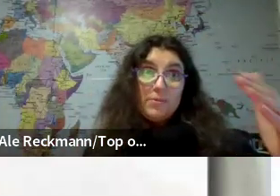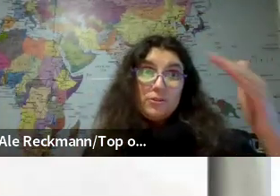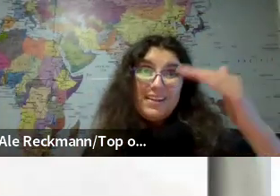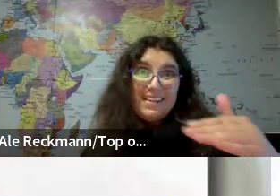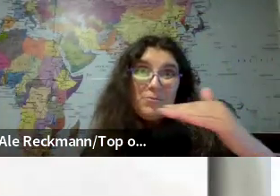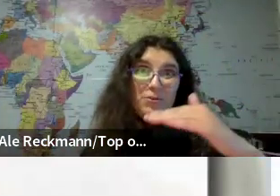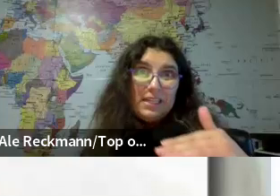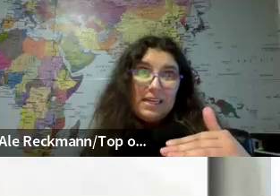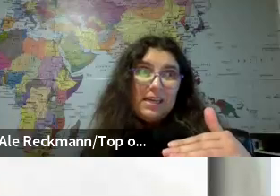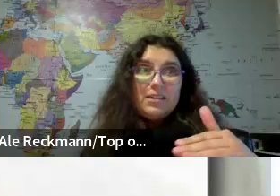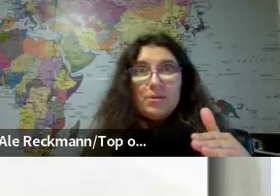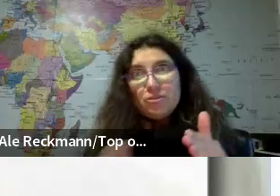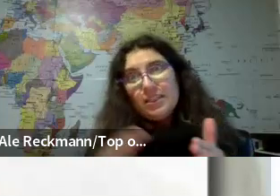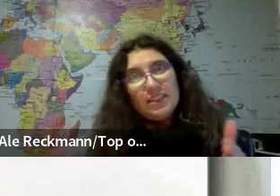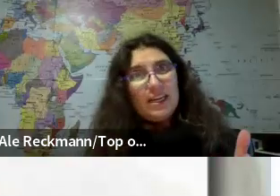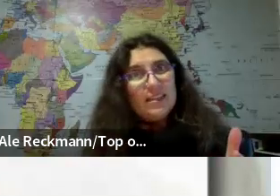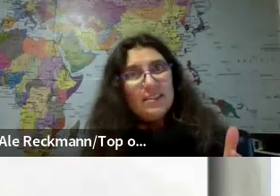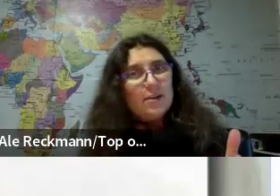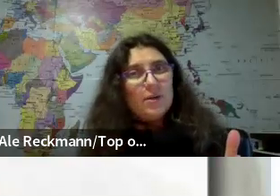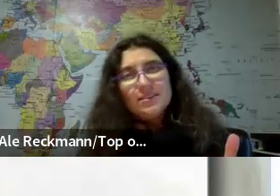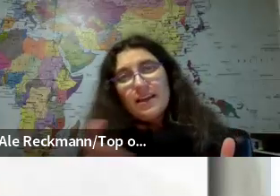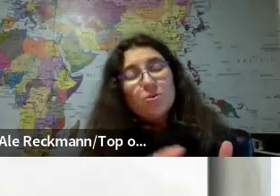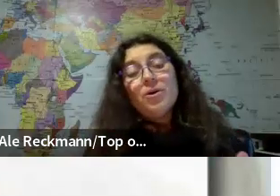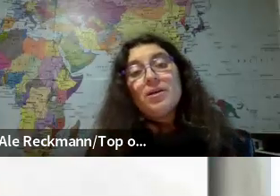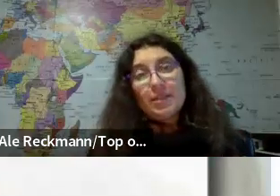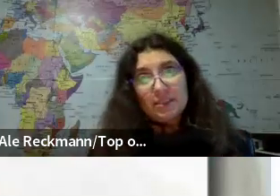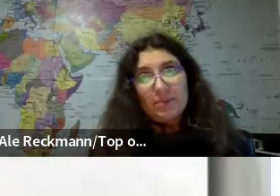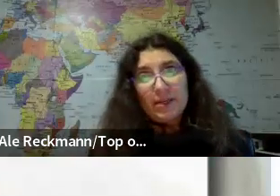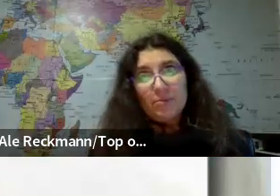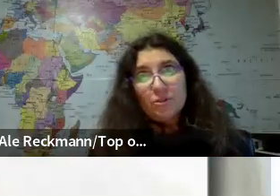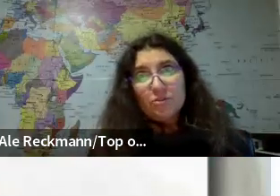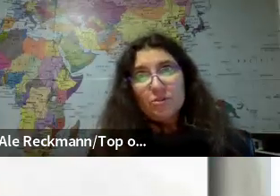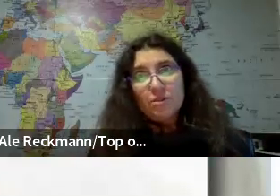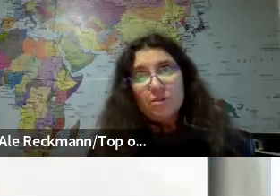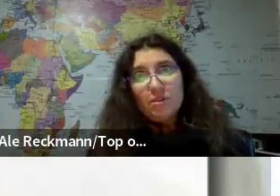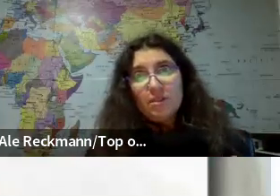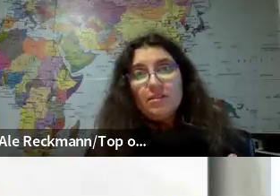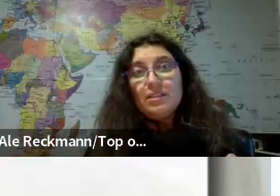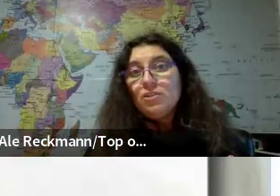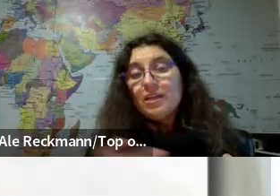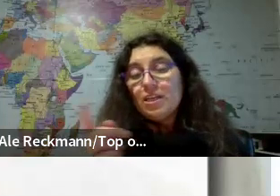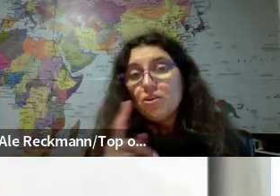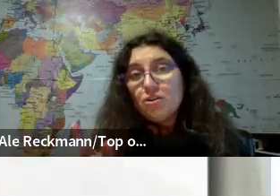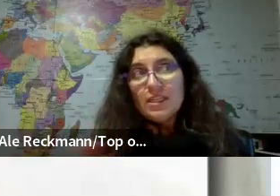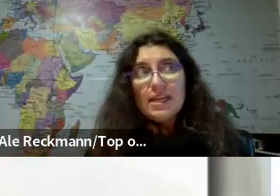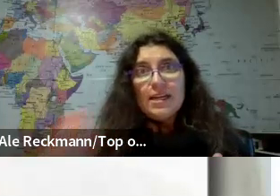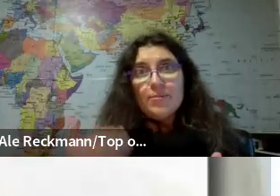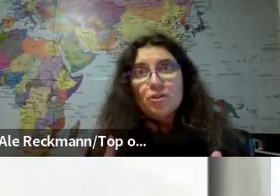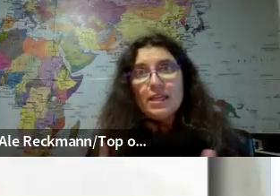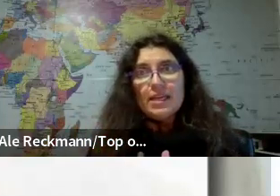necesito una persona que tiene movilidad, ya una persona que se traslada en silla de ruedas sabe que no puede participar del proceso. Distinto es que yo no lo señale y la persona